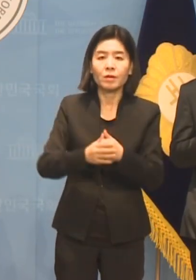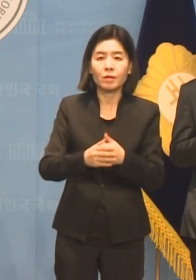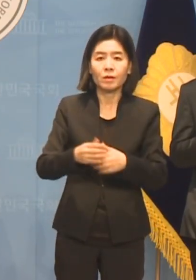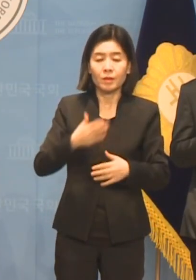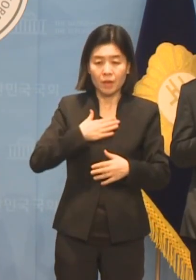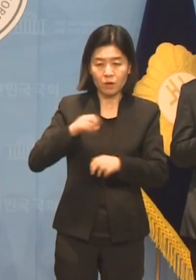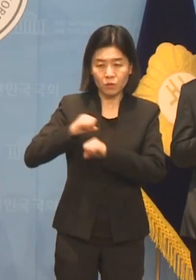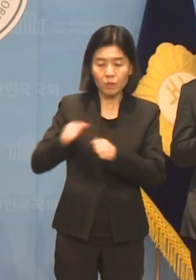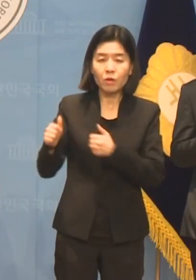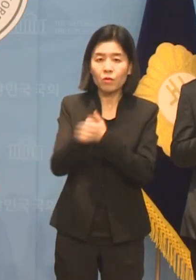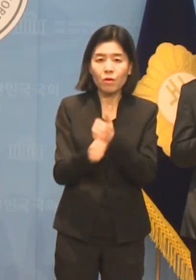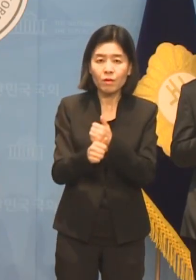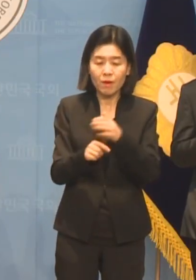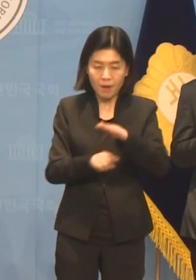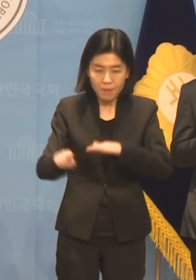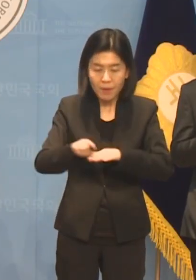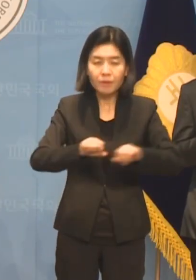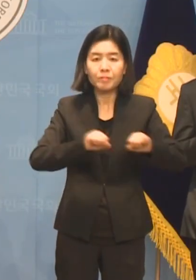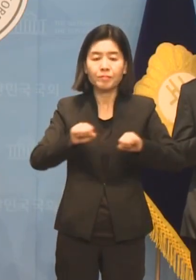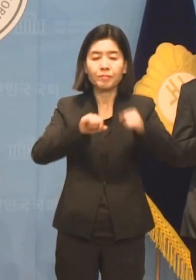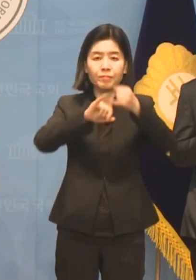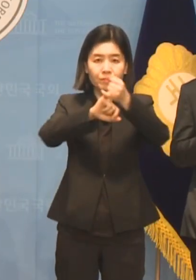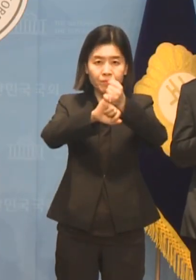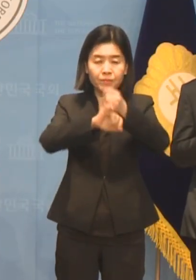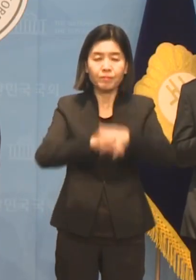국방위원회가 앞장서겠습니다.